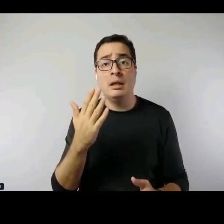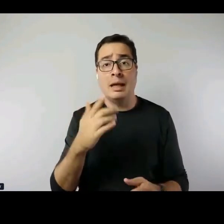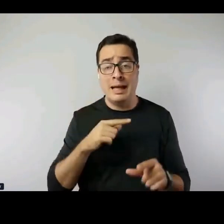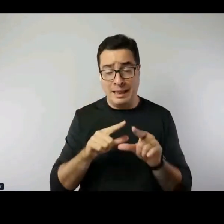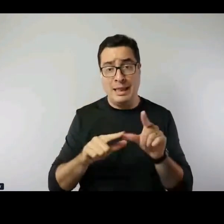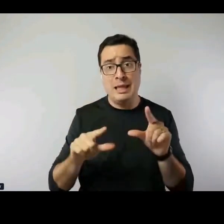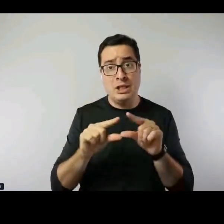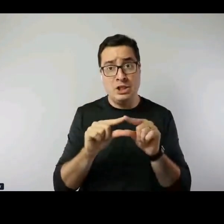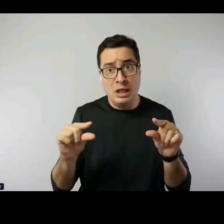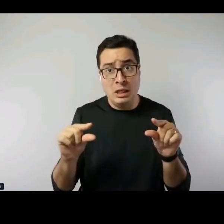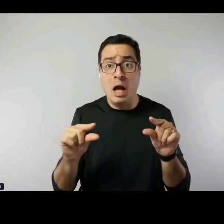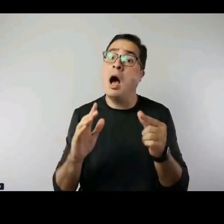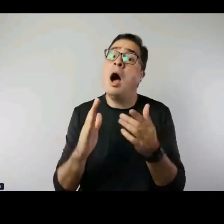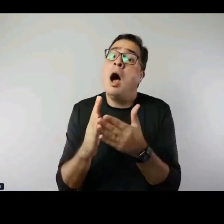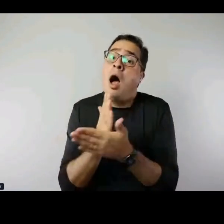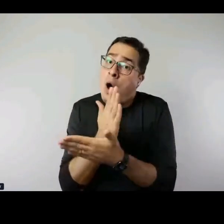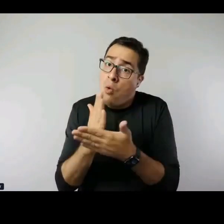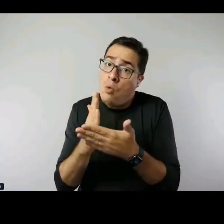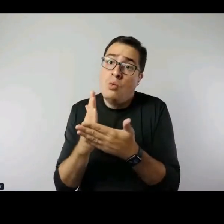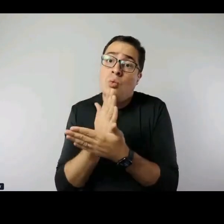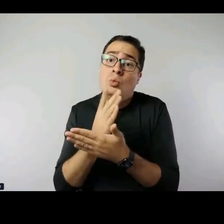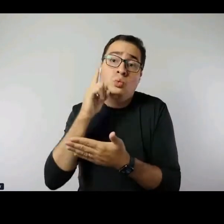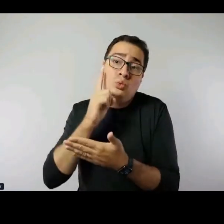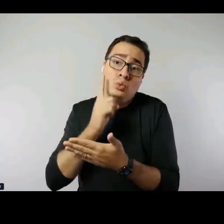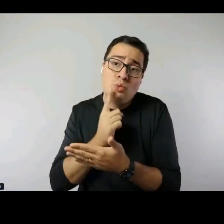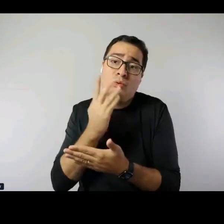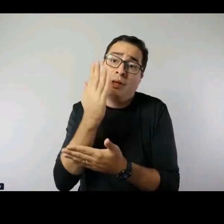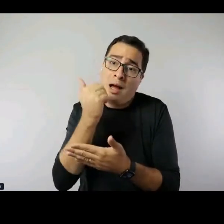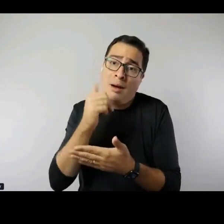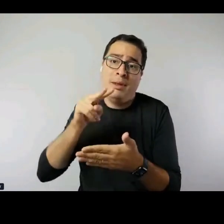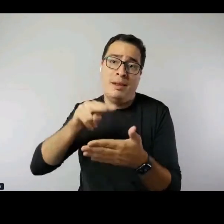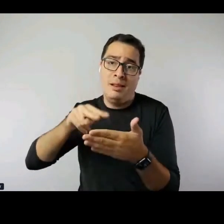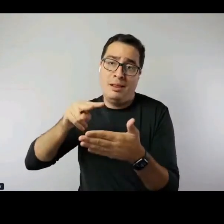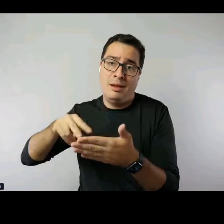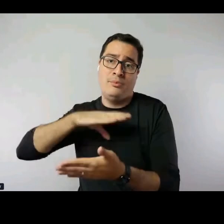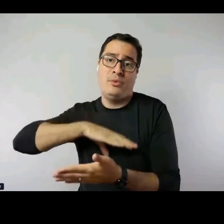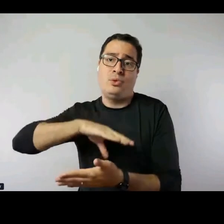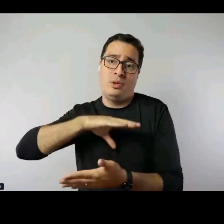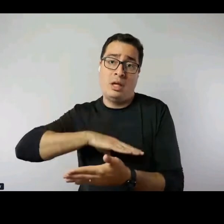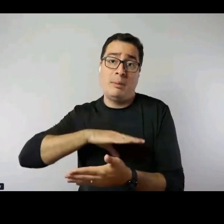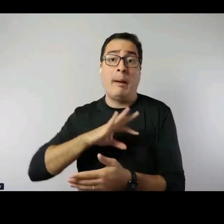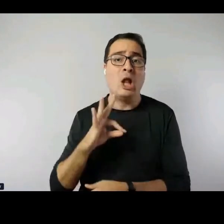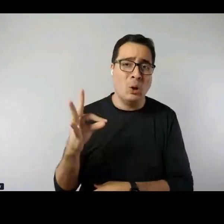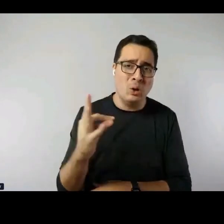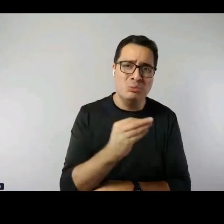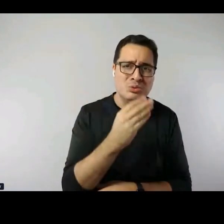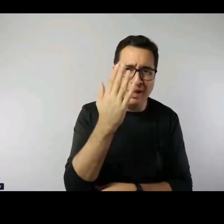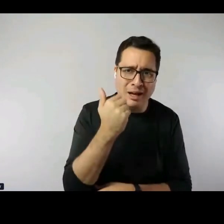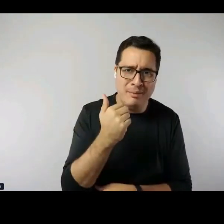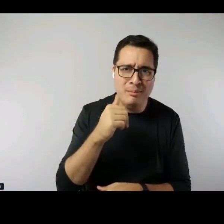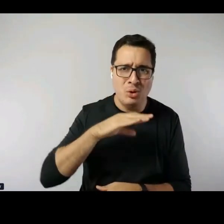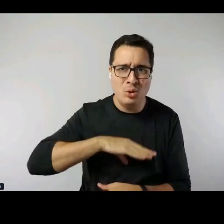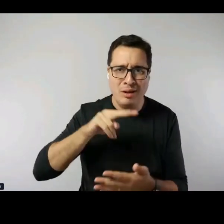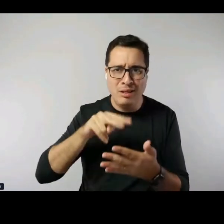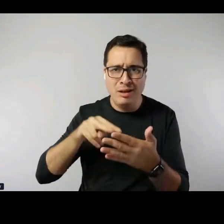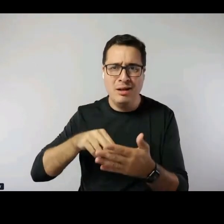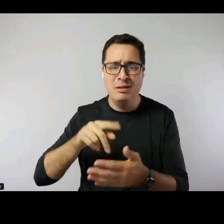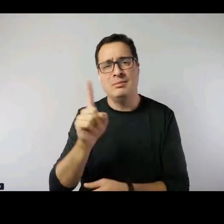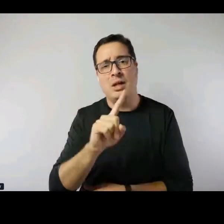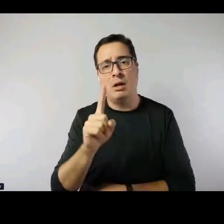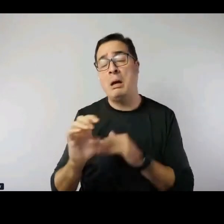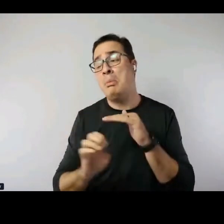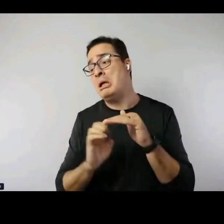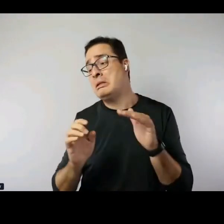uma parte da população surda, ela não atende toda a população surda. Mas aí as empresas, a gente